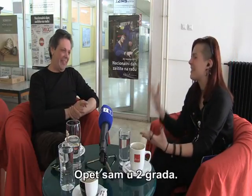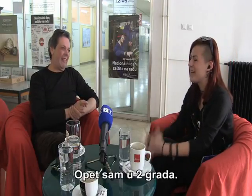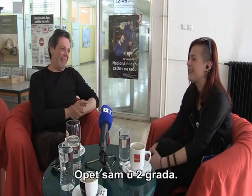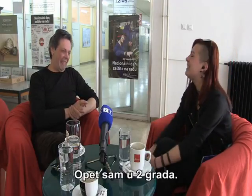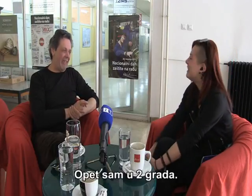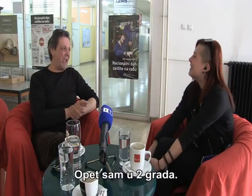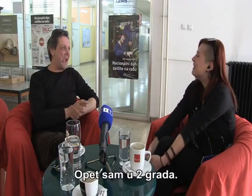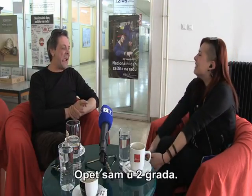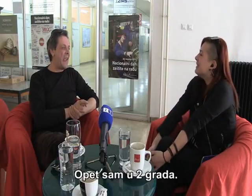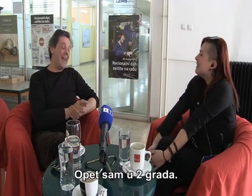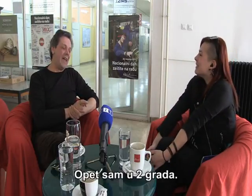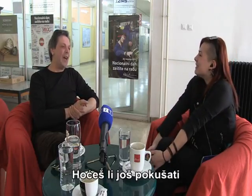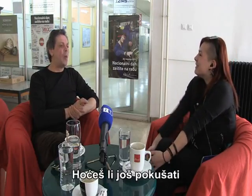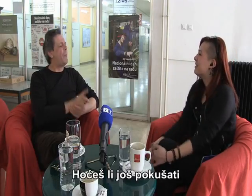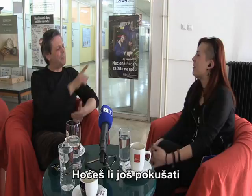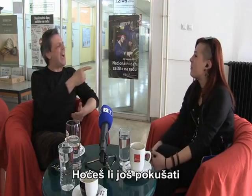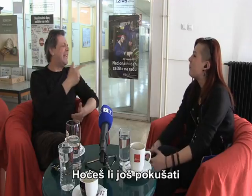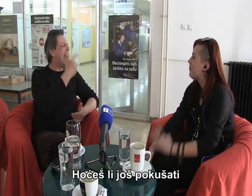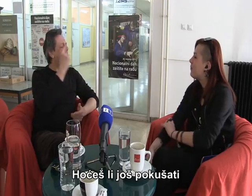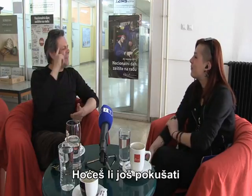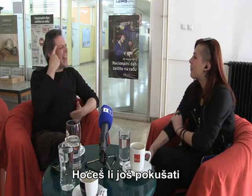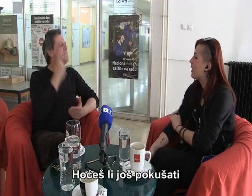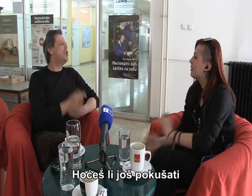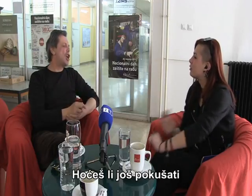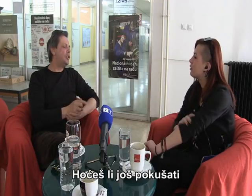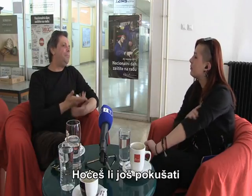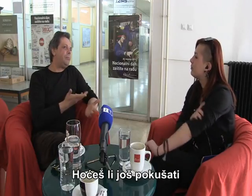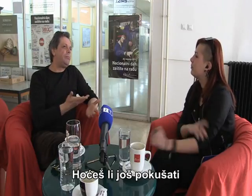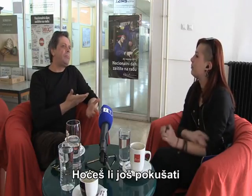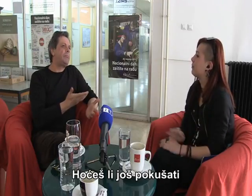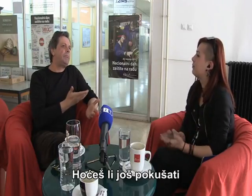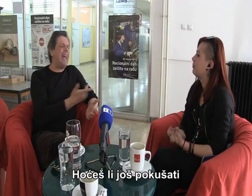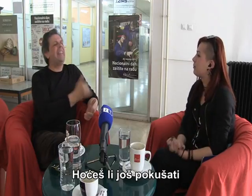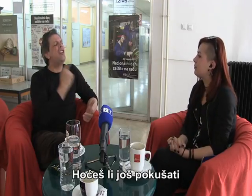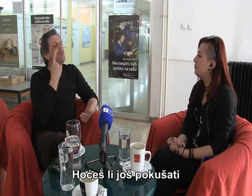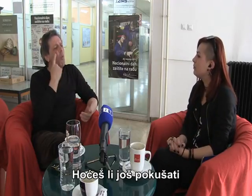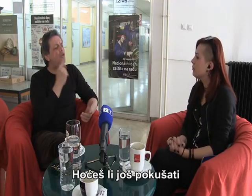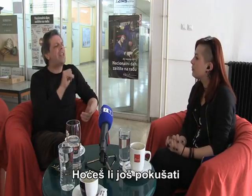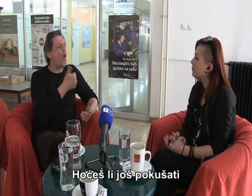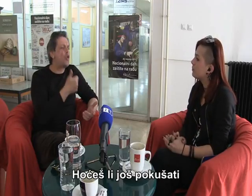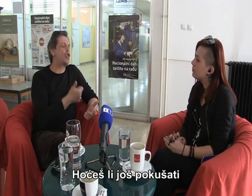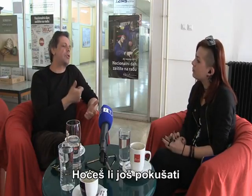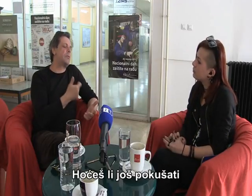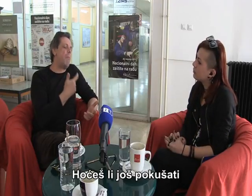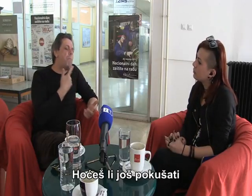hrata. Dobro, ali razmišljaš da li ćeš pokušati još